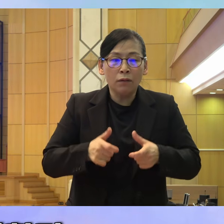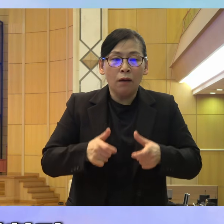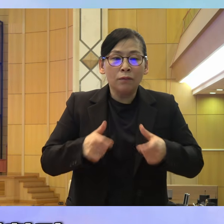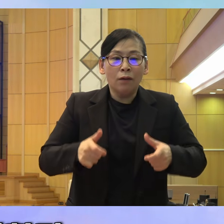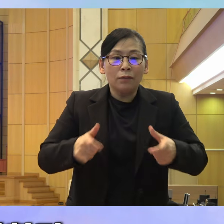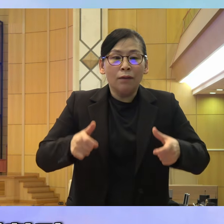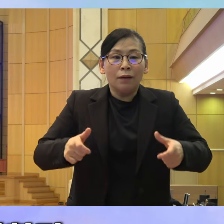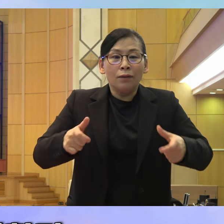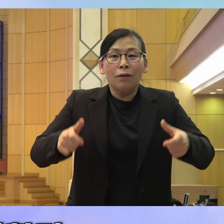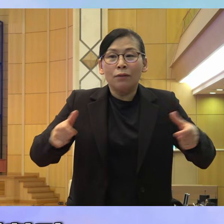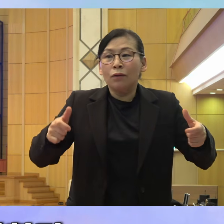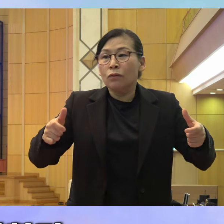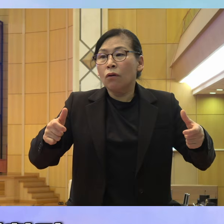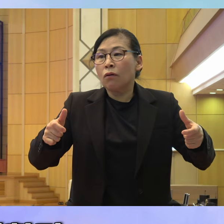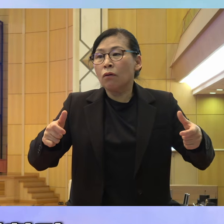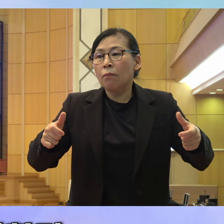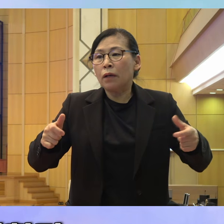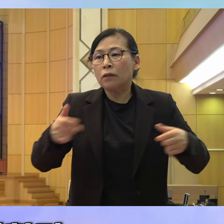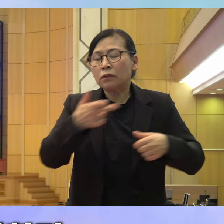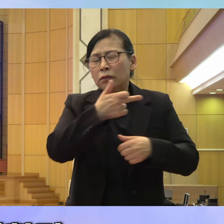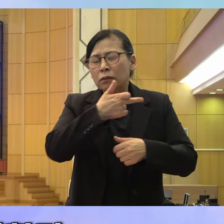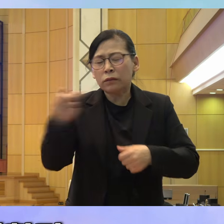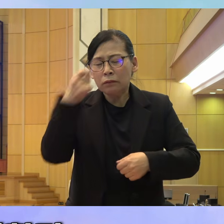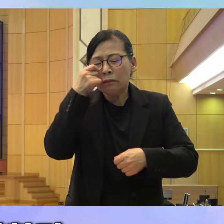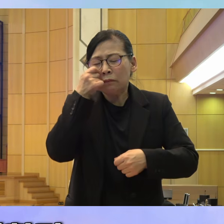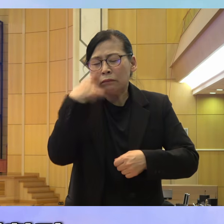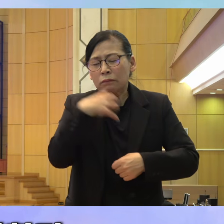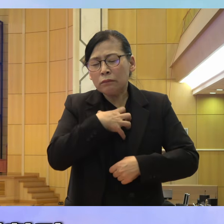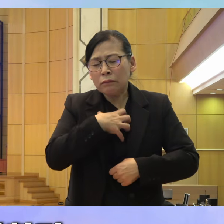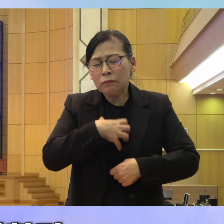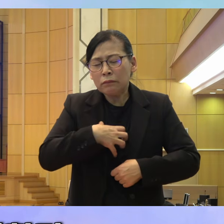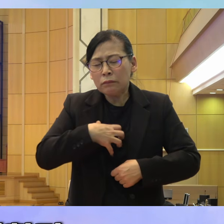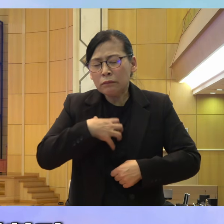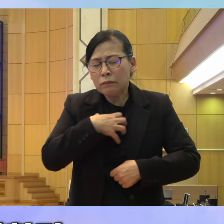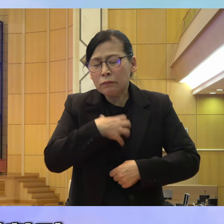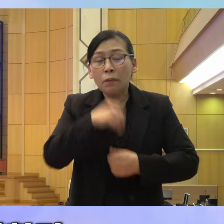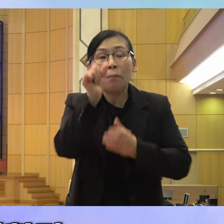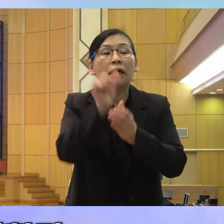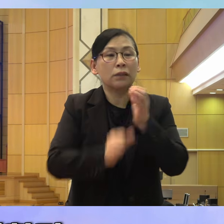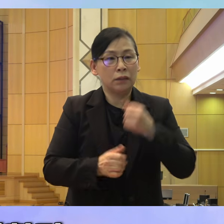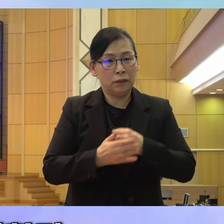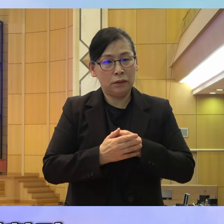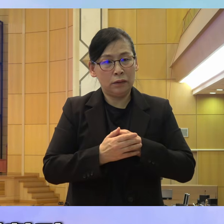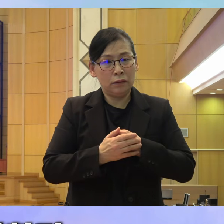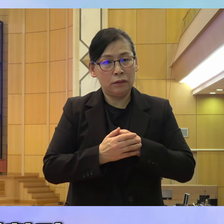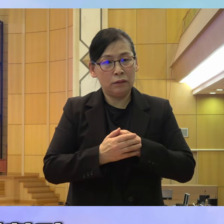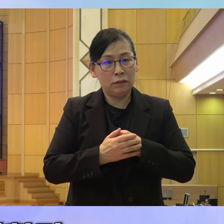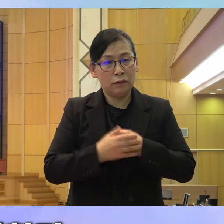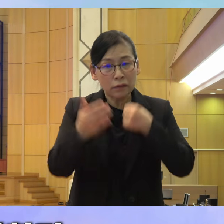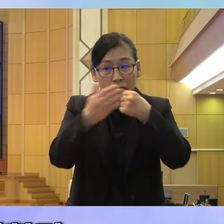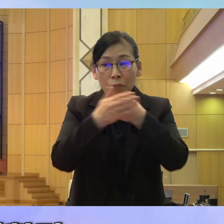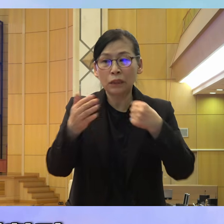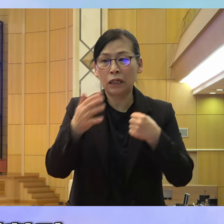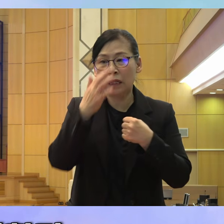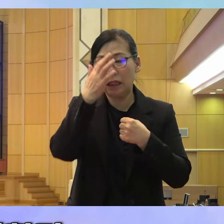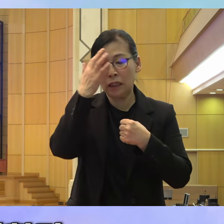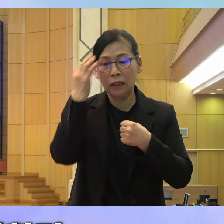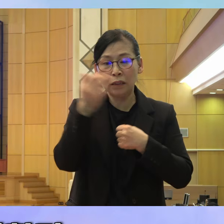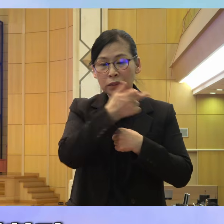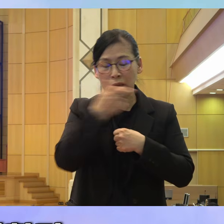더 가게 되면 큰 슬픔에 빠지게 됩니다. 이로 인해서